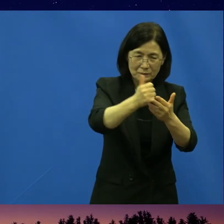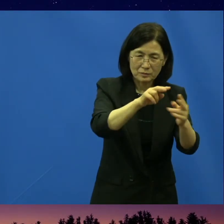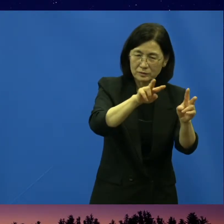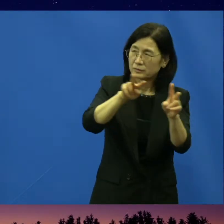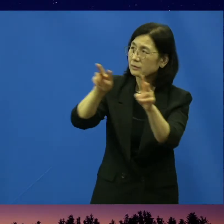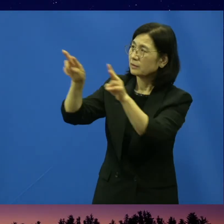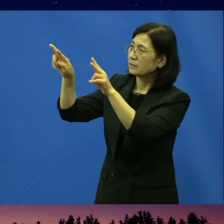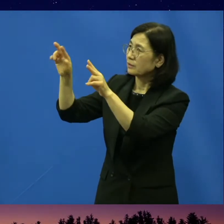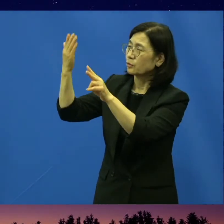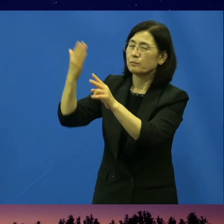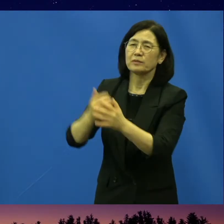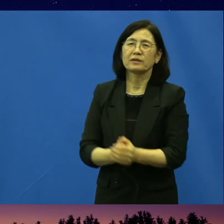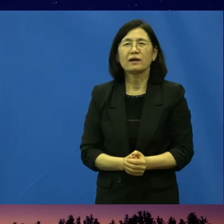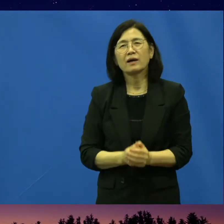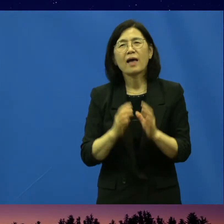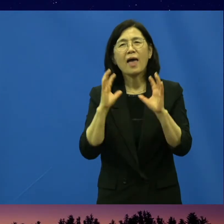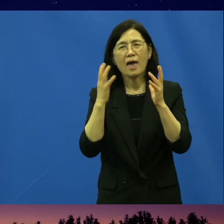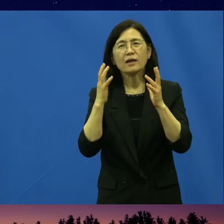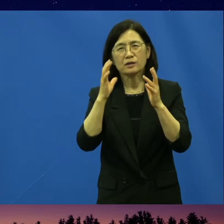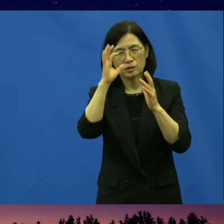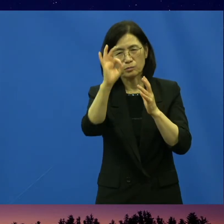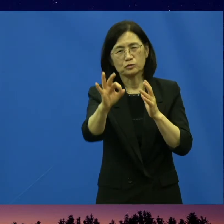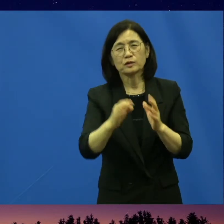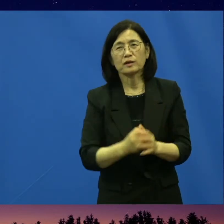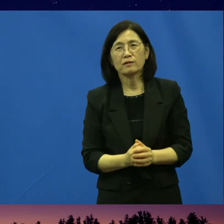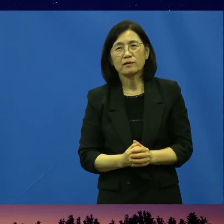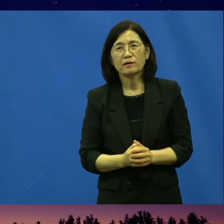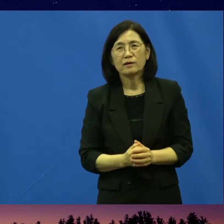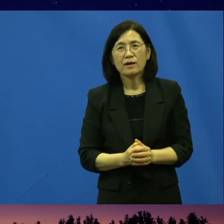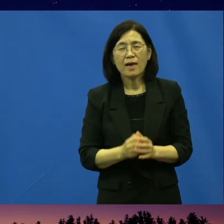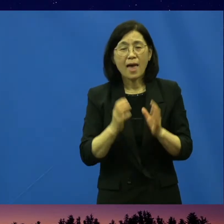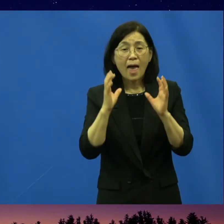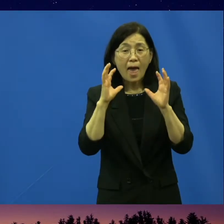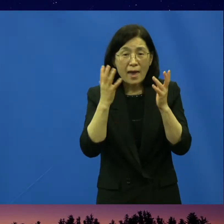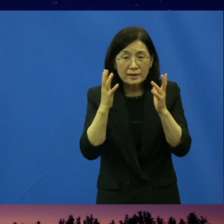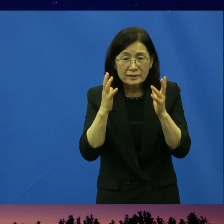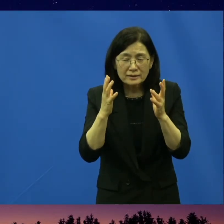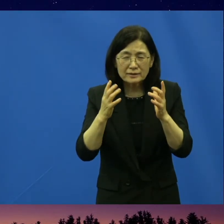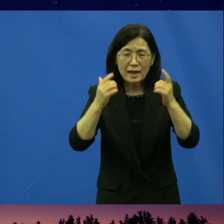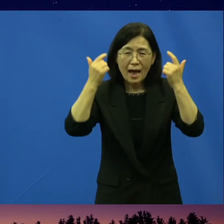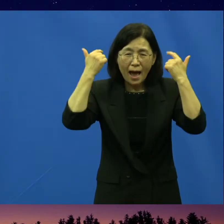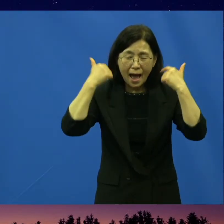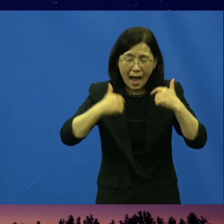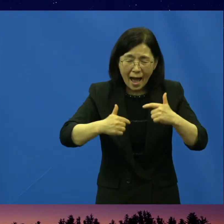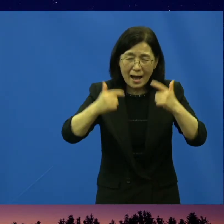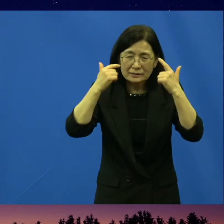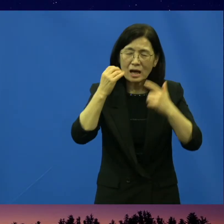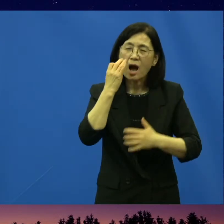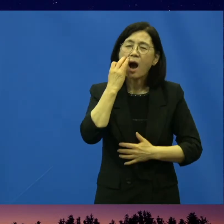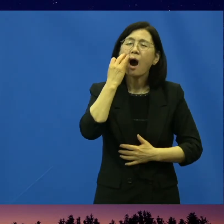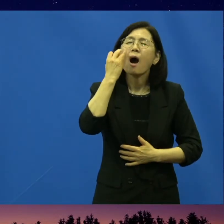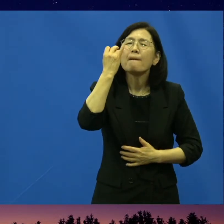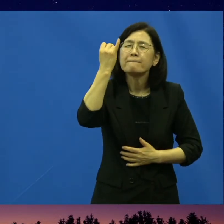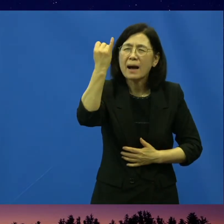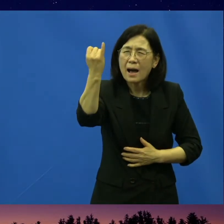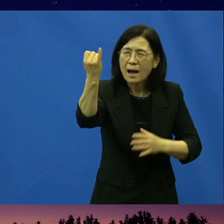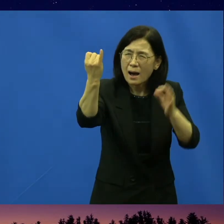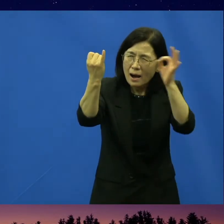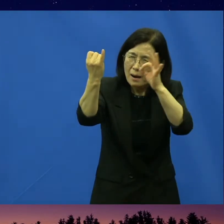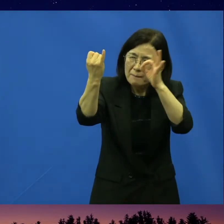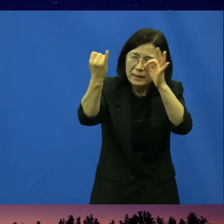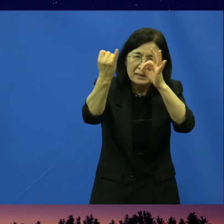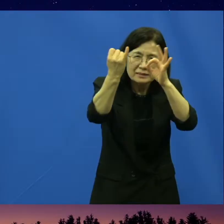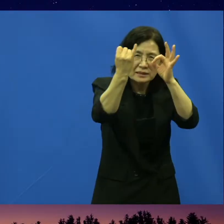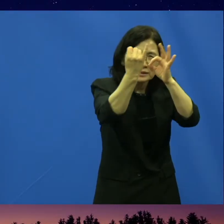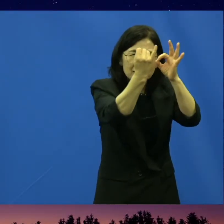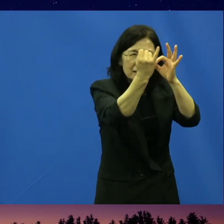어린 아이들 보세요. 어린 아이들은 엄마에게 시선을 다 고정해요. 애기들 보세요. 애기들 한번 여러분